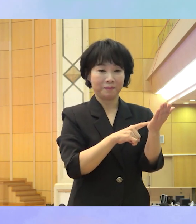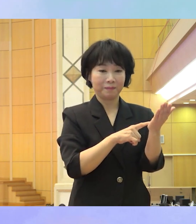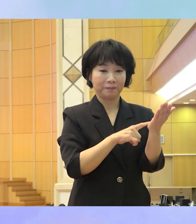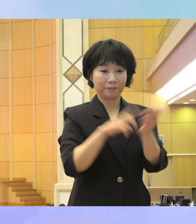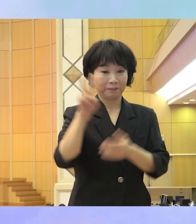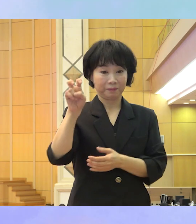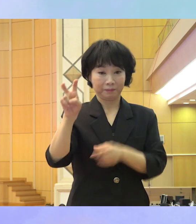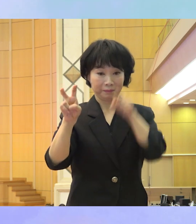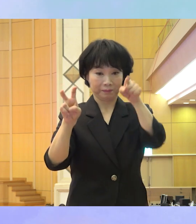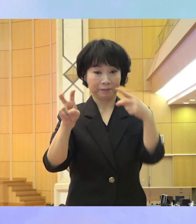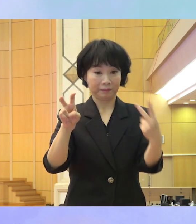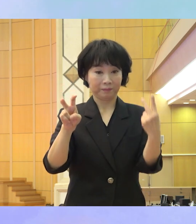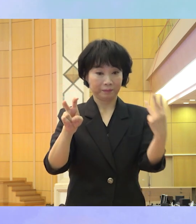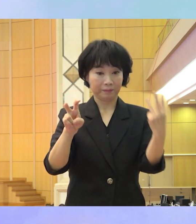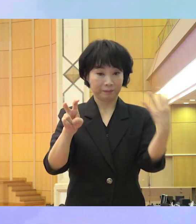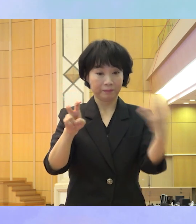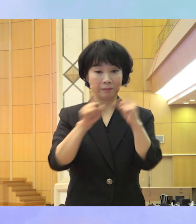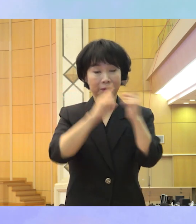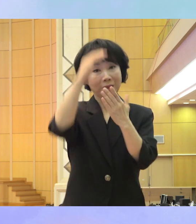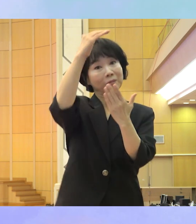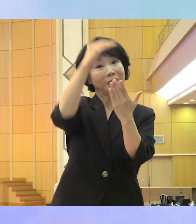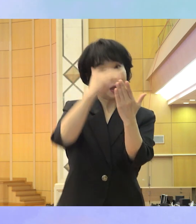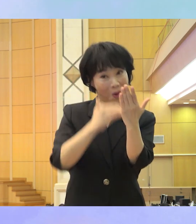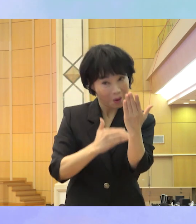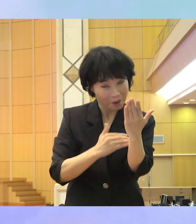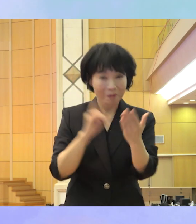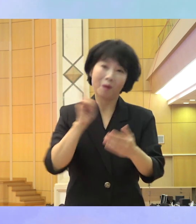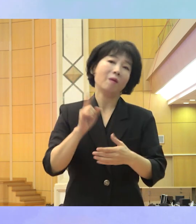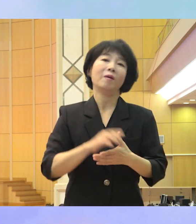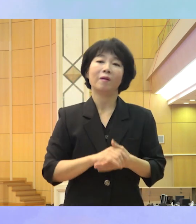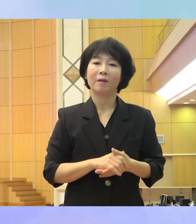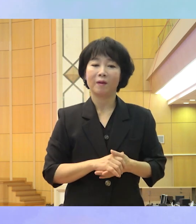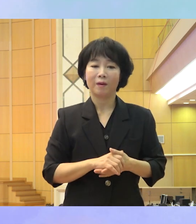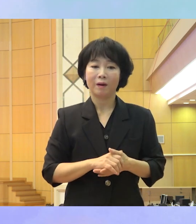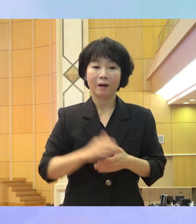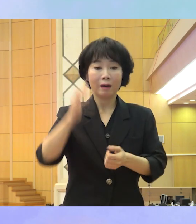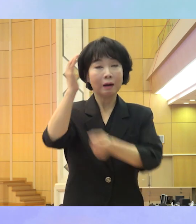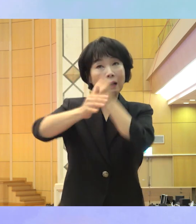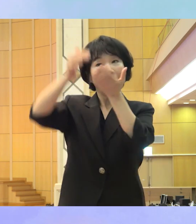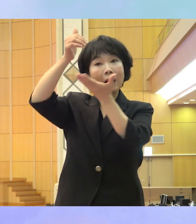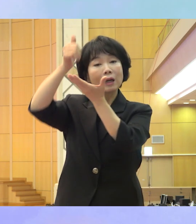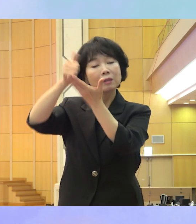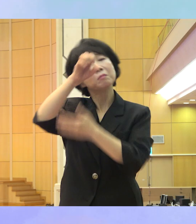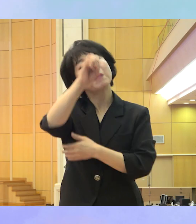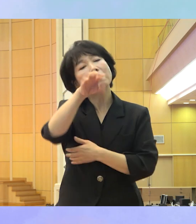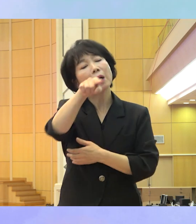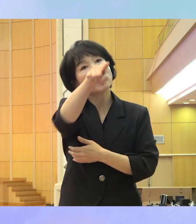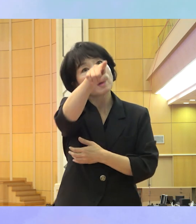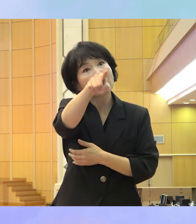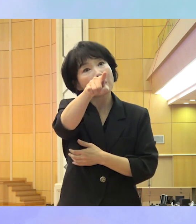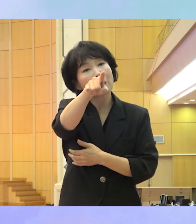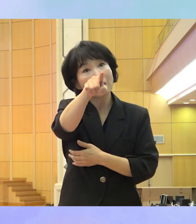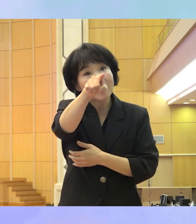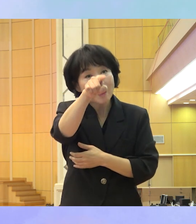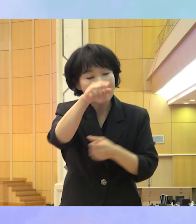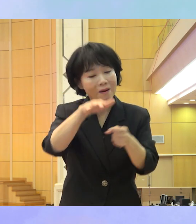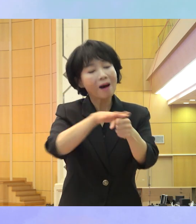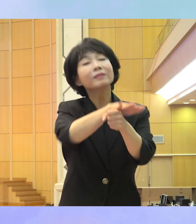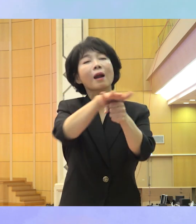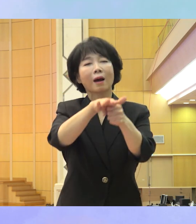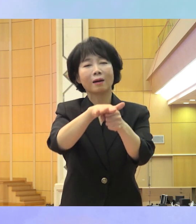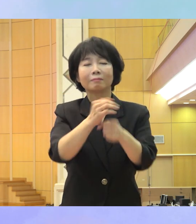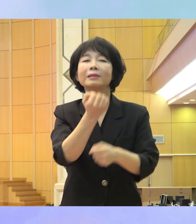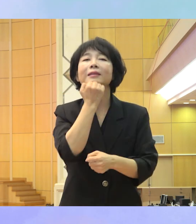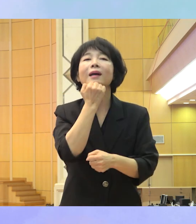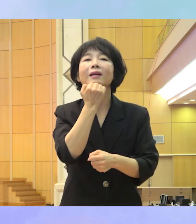22장 2절로부터 4절까지인데요. 보면 여호와께서 이르시되 내 아들 내 사랑하는 독자